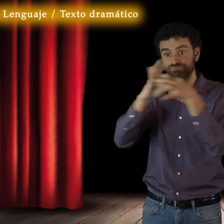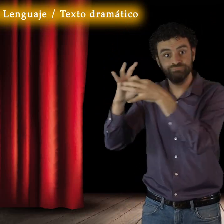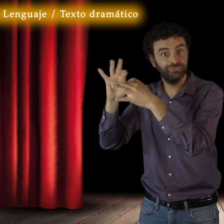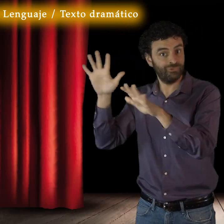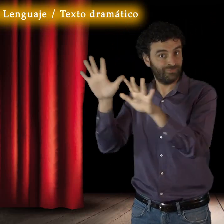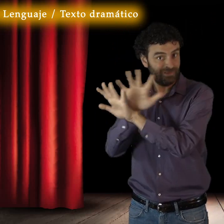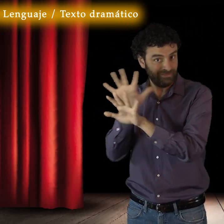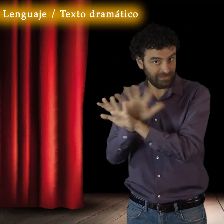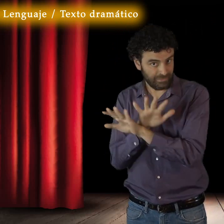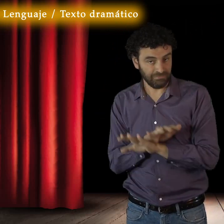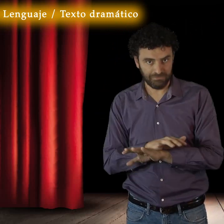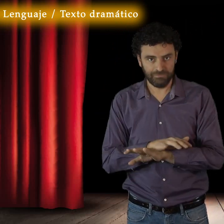entre los